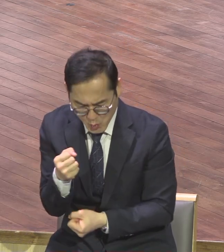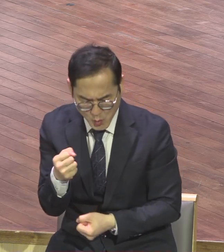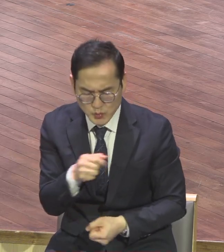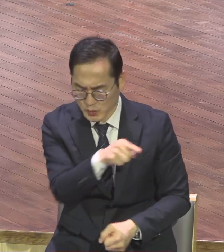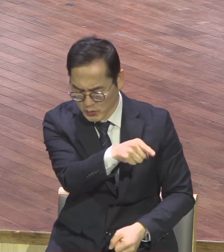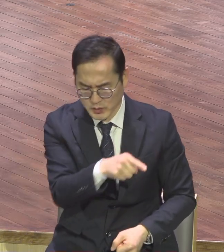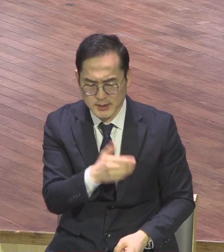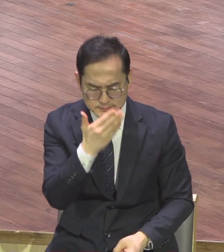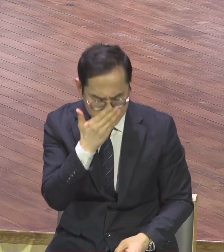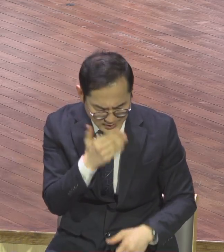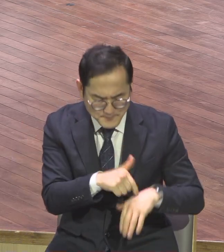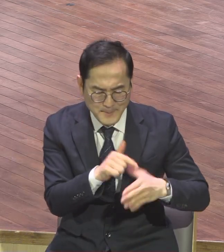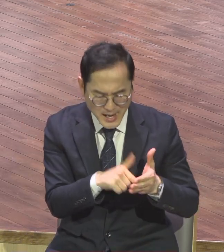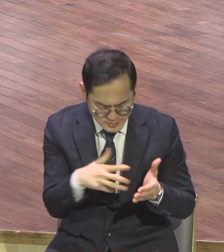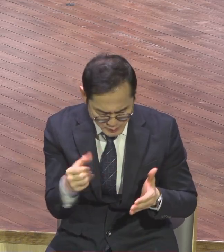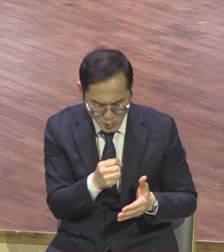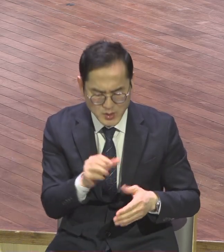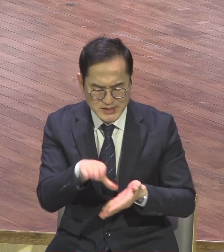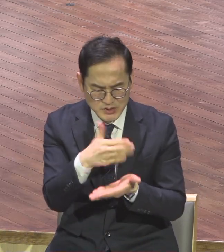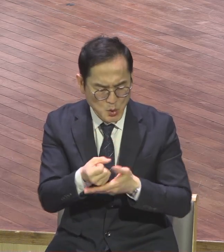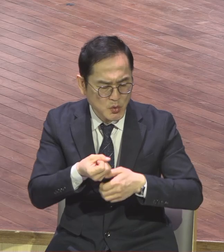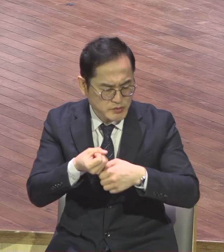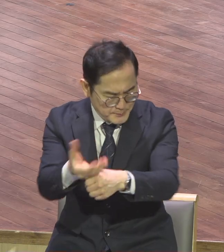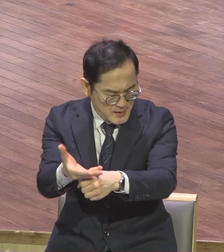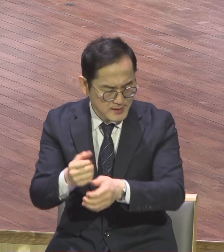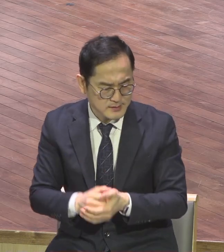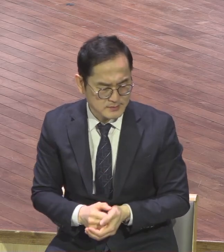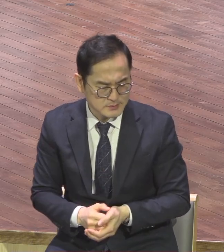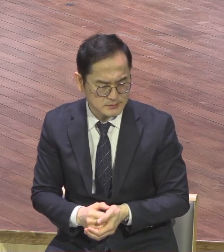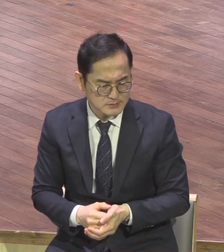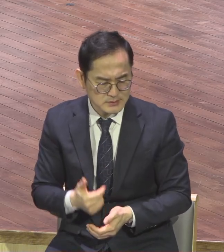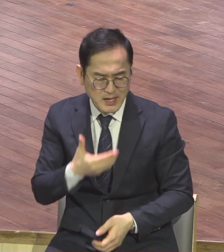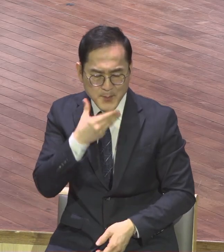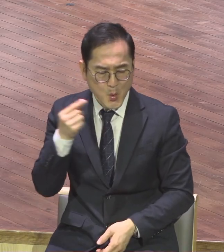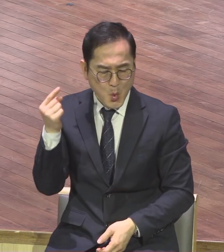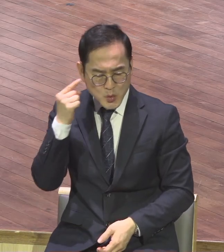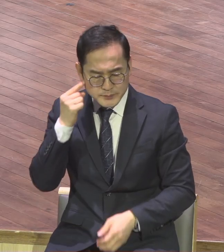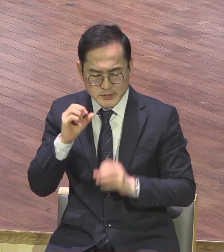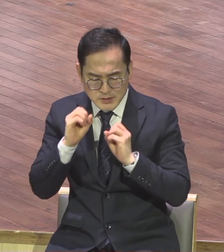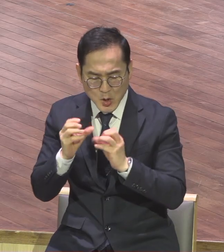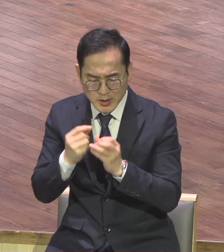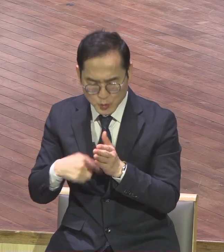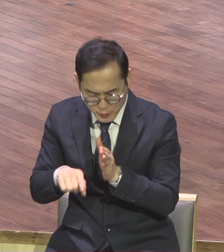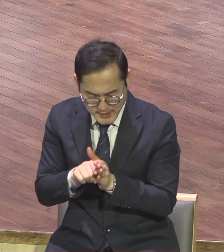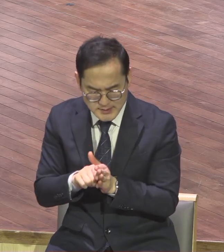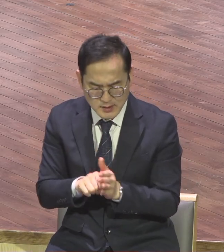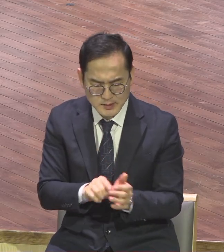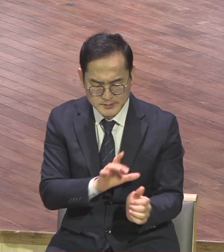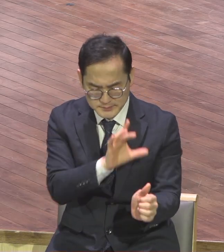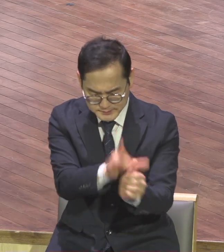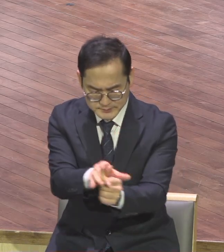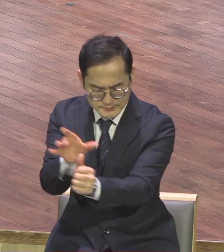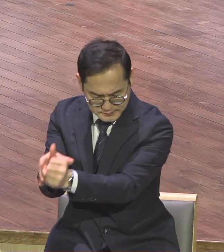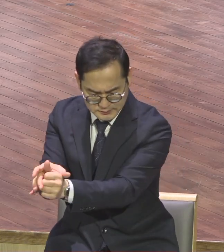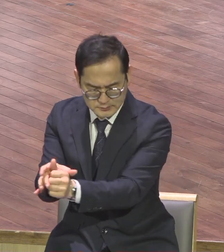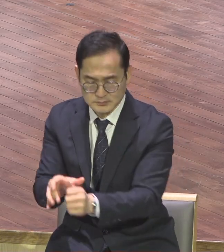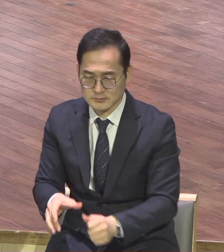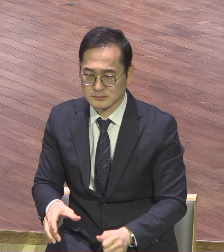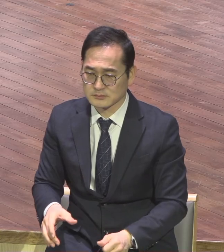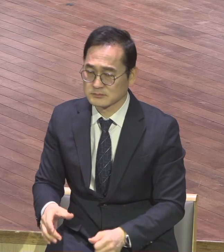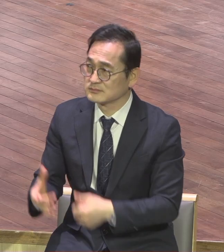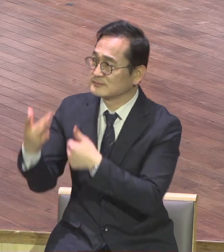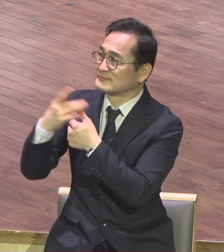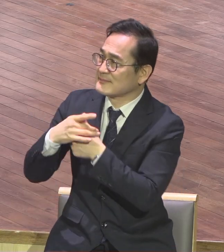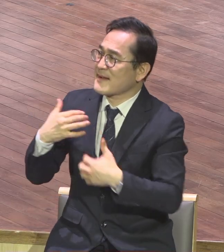이들은 착한 뜻으로 그리스도를 전파하나니 이들은 내가 복음을 변증하기 위하여 세우심을 받은 줄 알고 사랑으로 하나